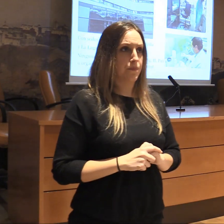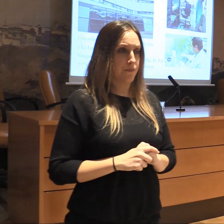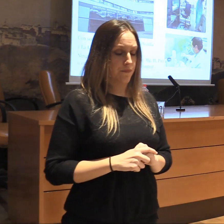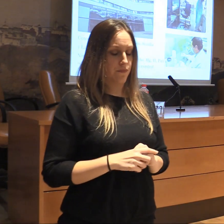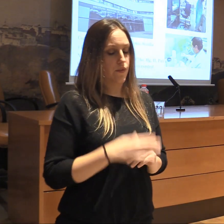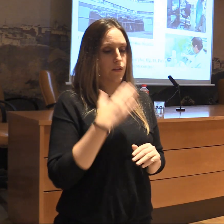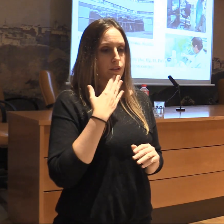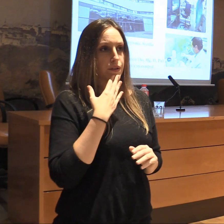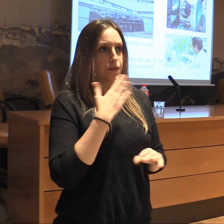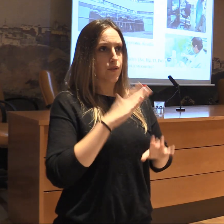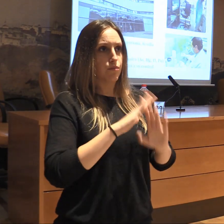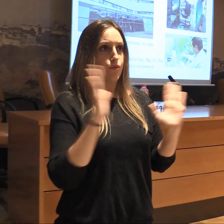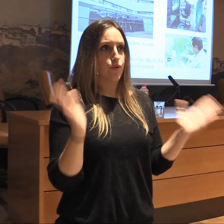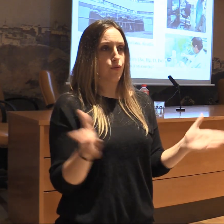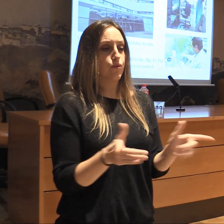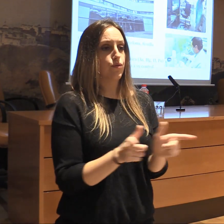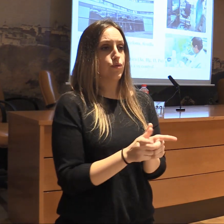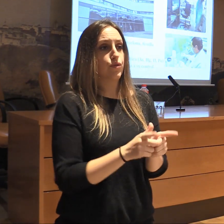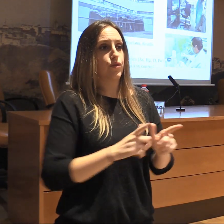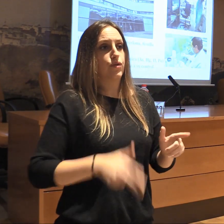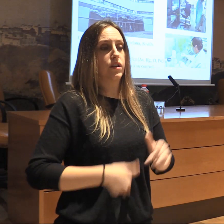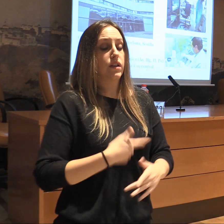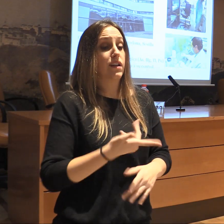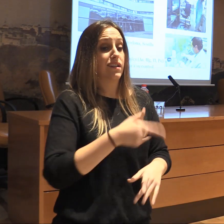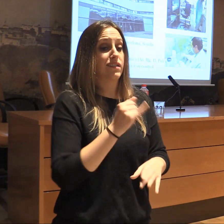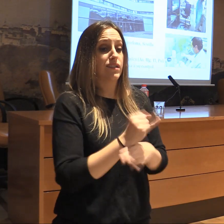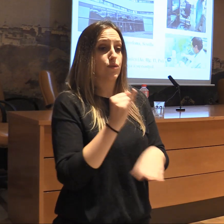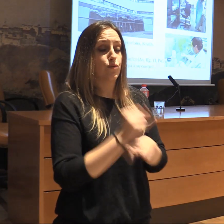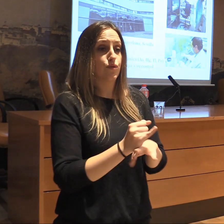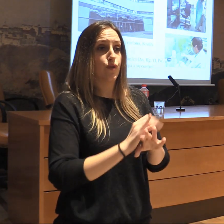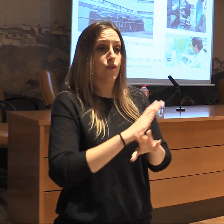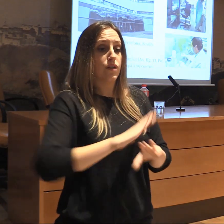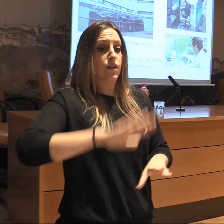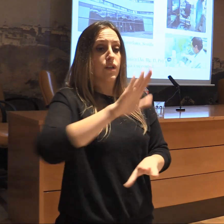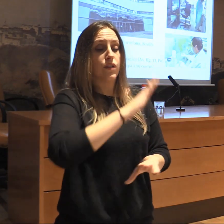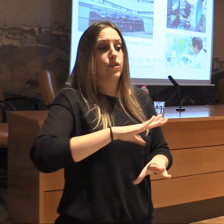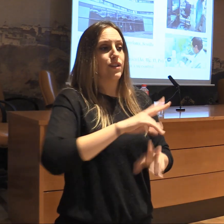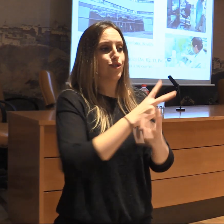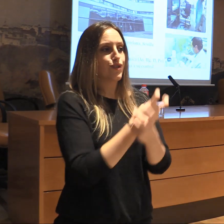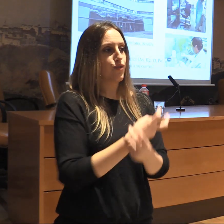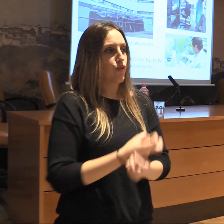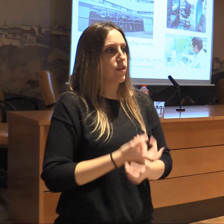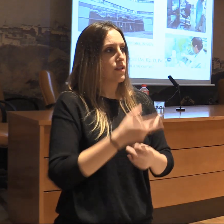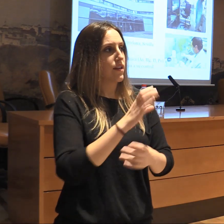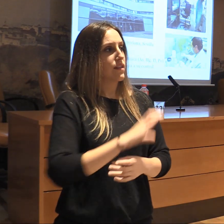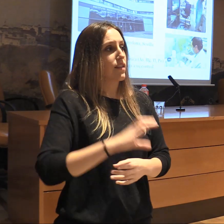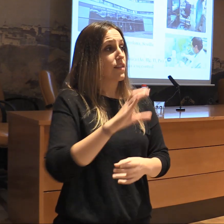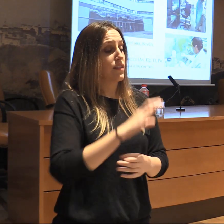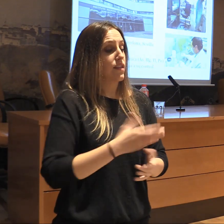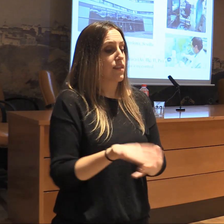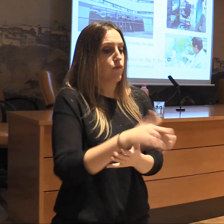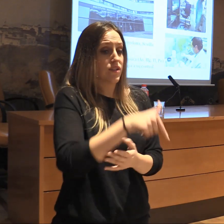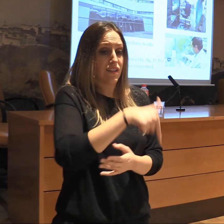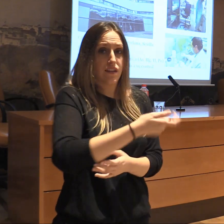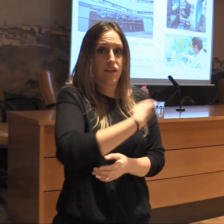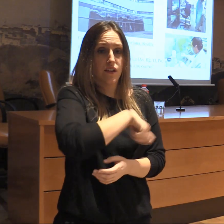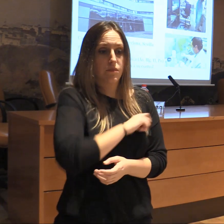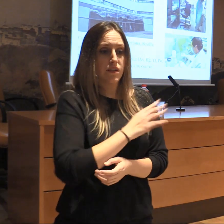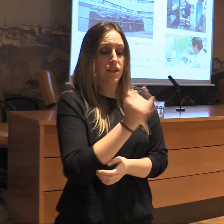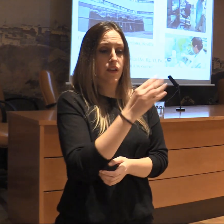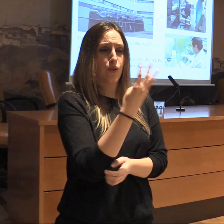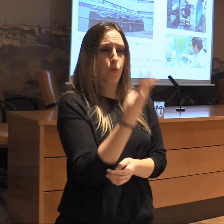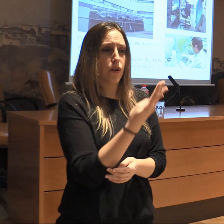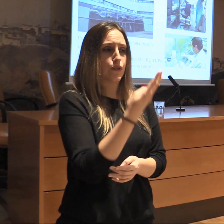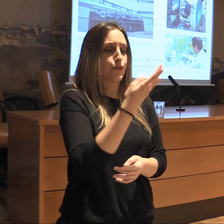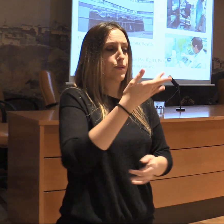Como conclusión general, que en el Instituto Nacional de Toxicología y de Ciencias Forenses, en España hay 4, Madrid,